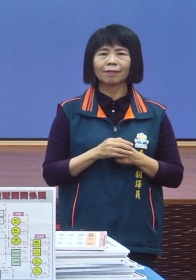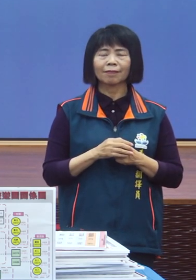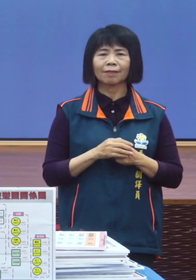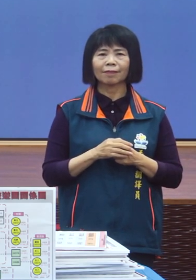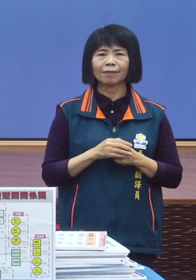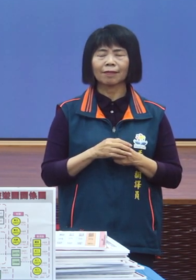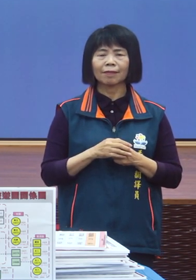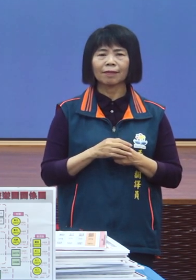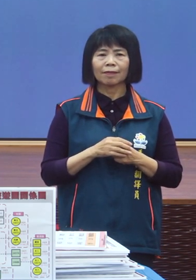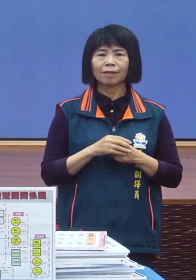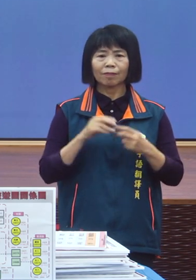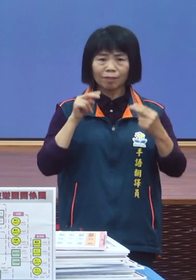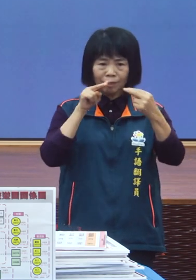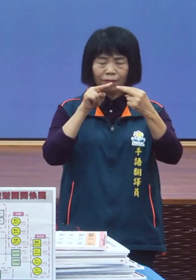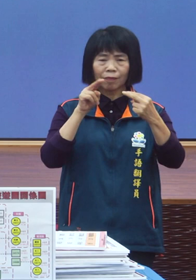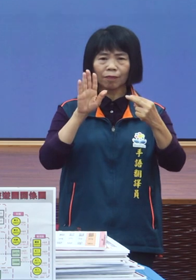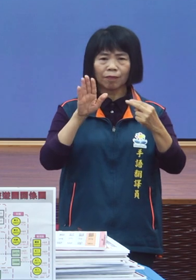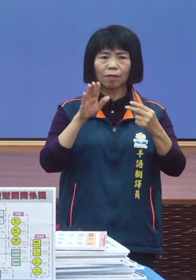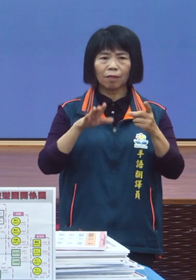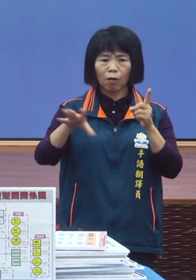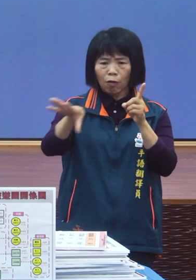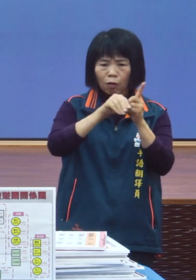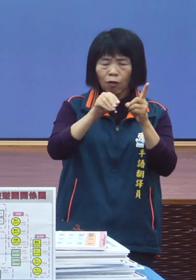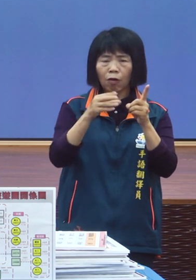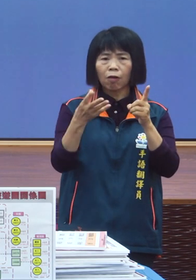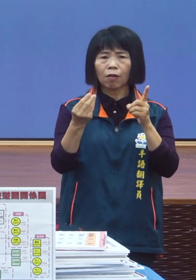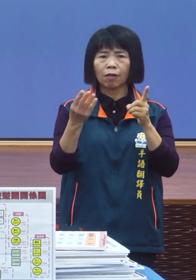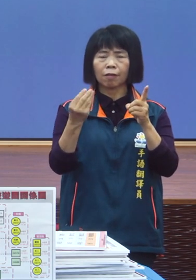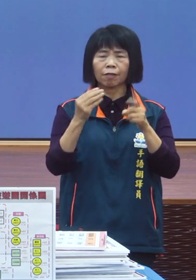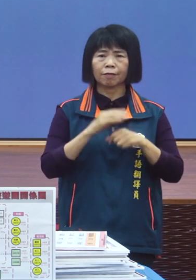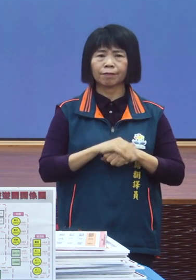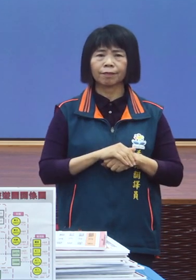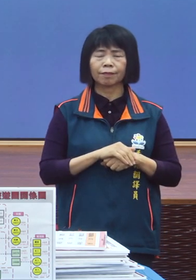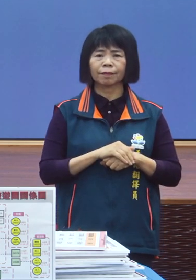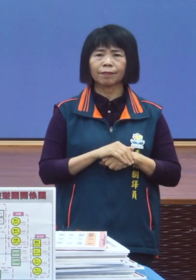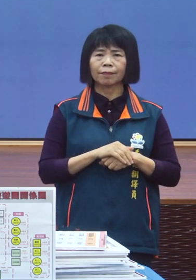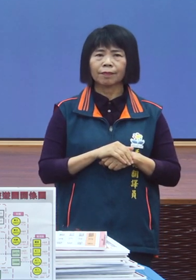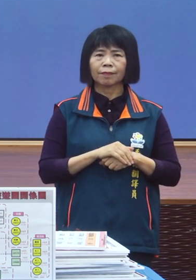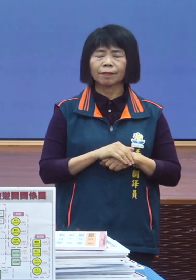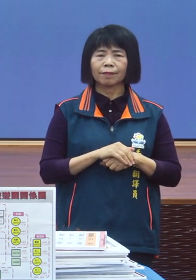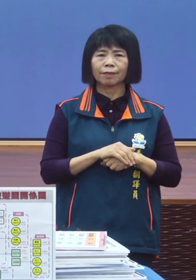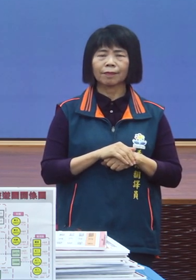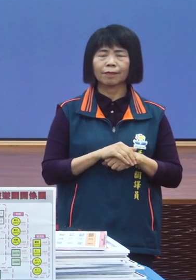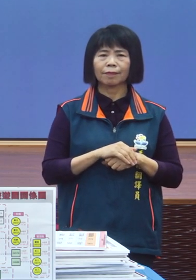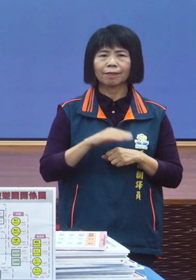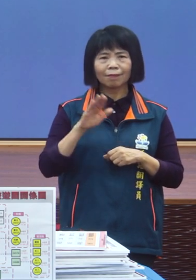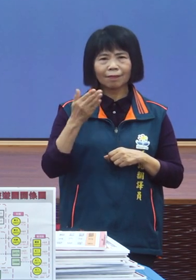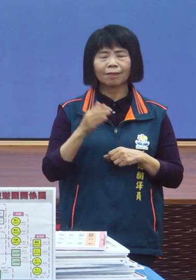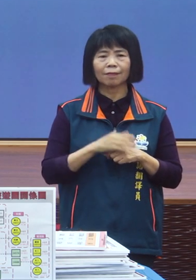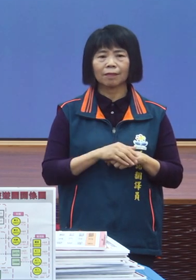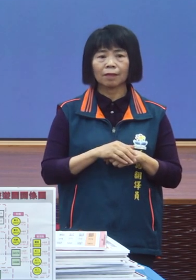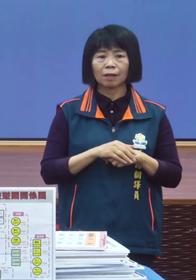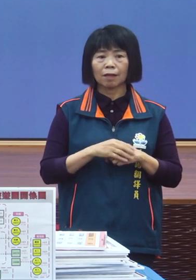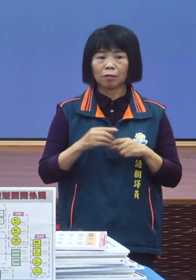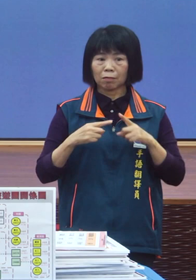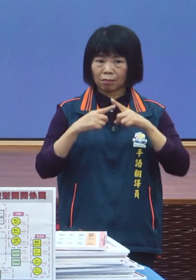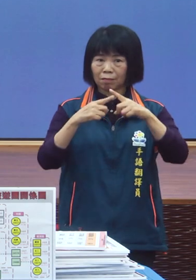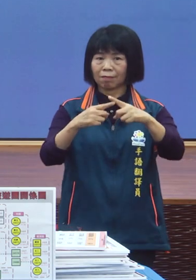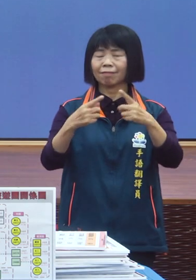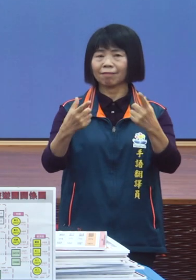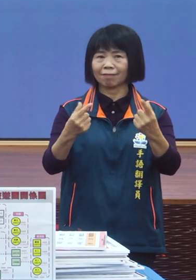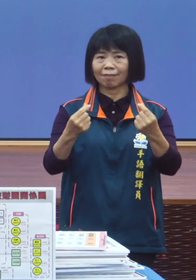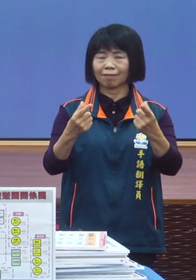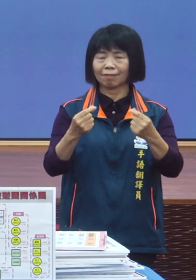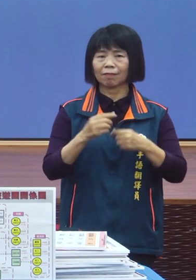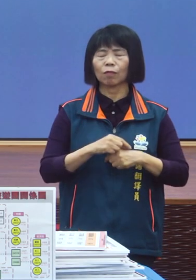只是没有扫 QR code 没有做10连制，但是你在那地方出现的，在